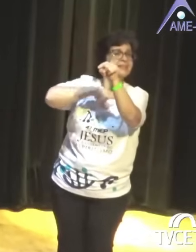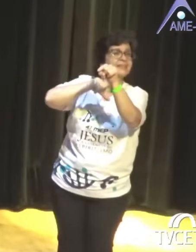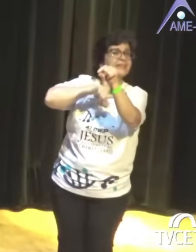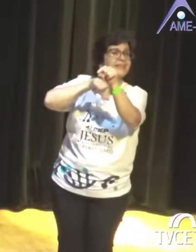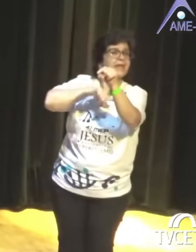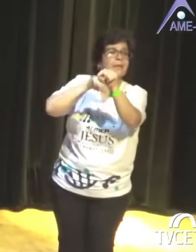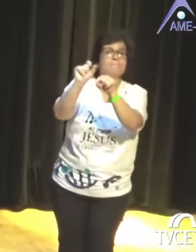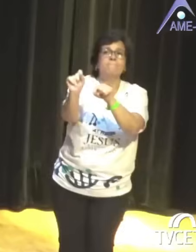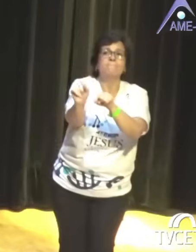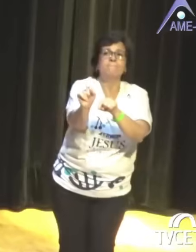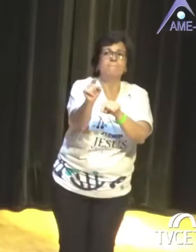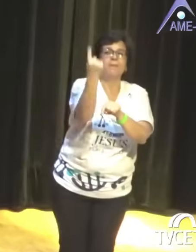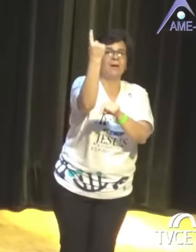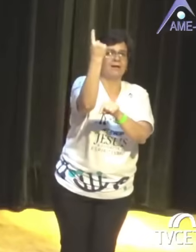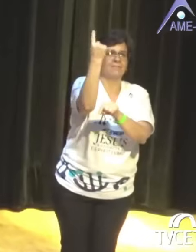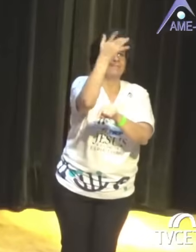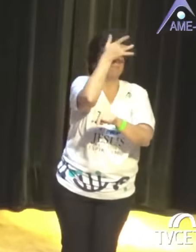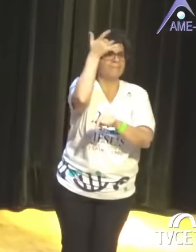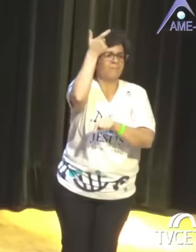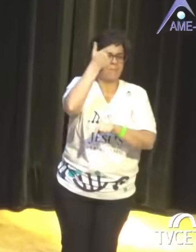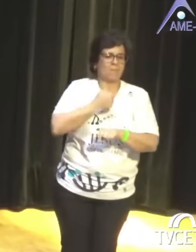primeiro homo